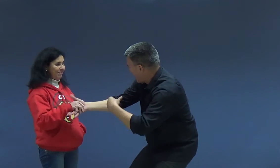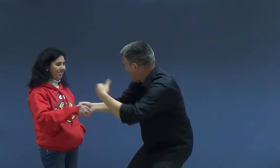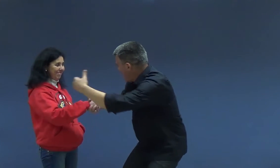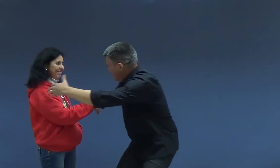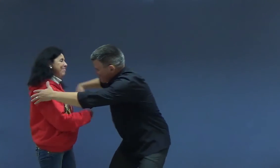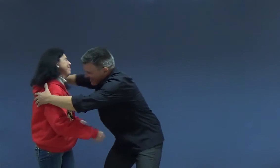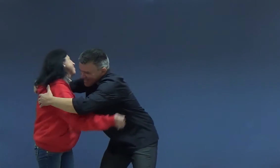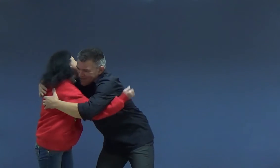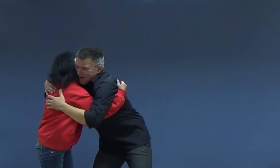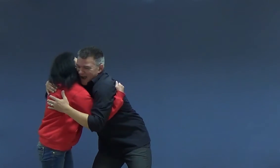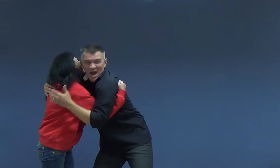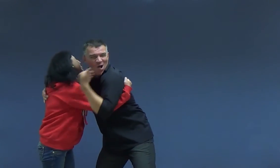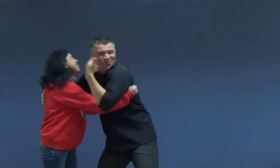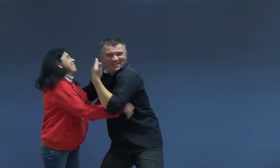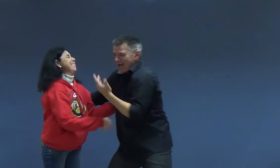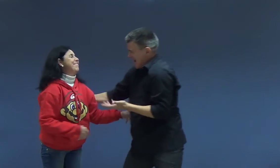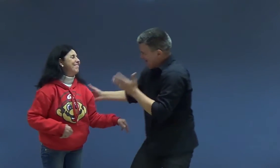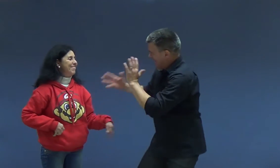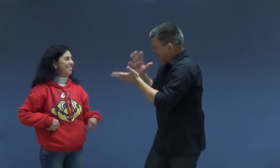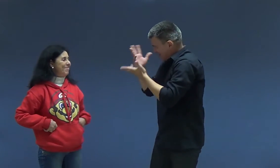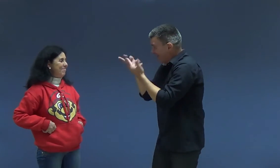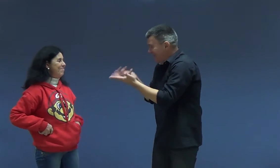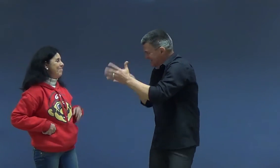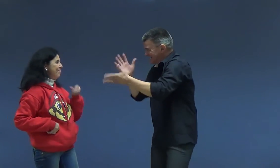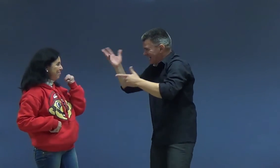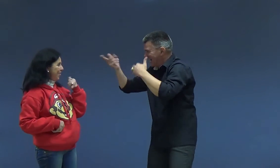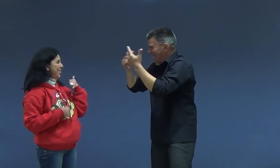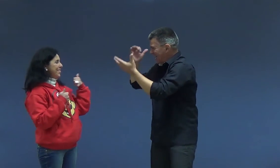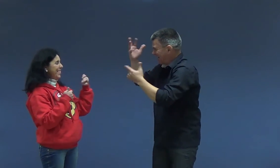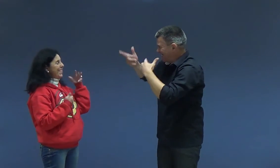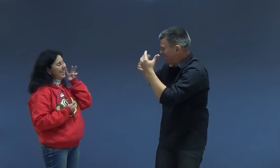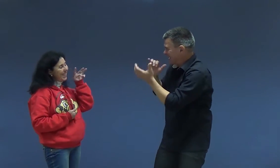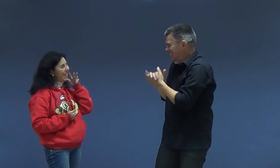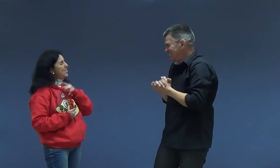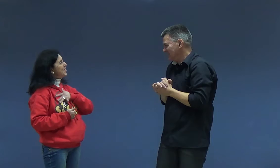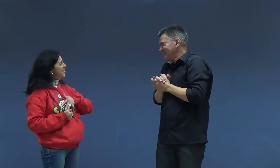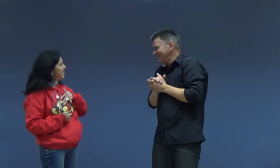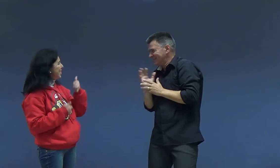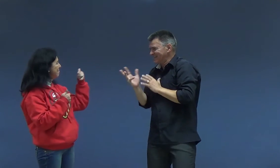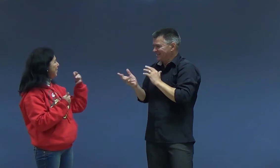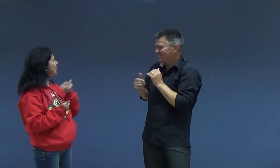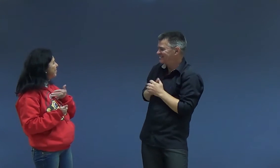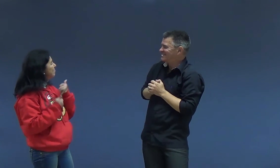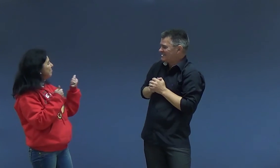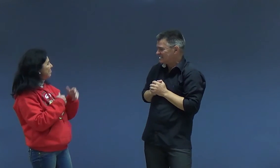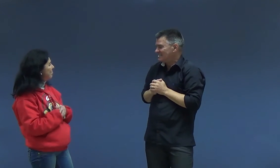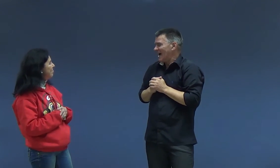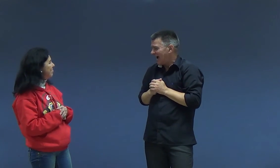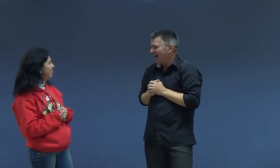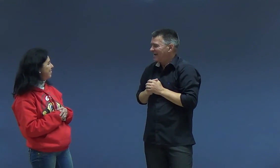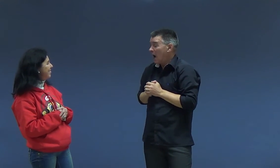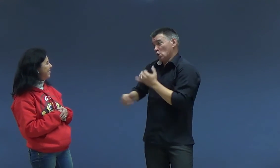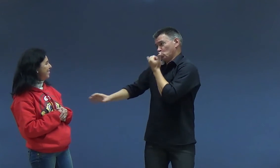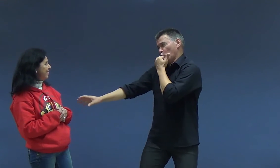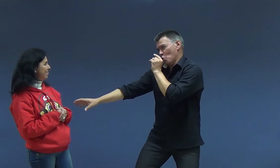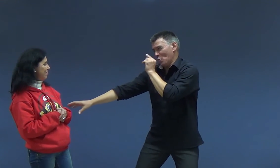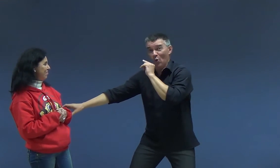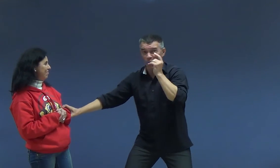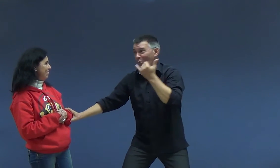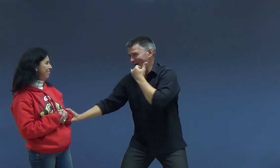bem, né? Me cumprimenta. Tudo bem. Tô feliz de estar aqui. Ah,